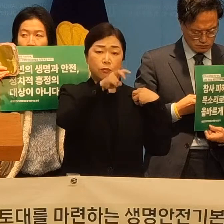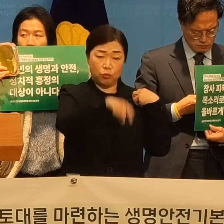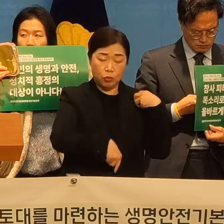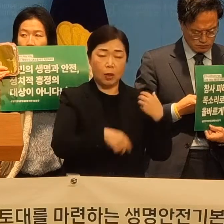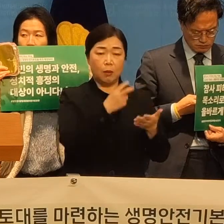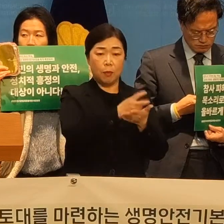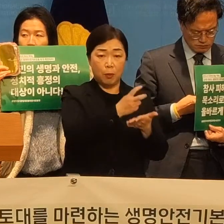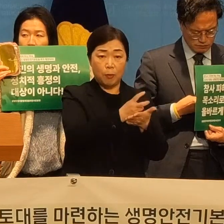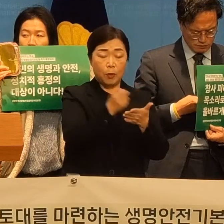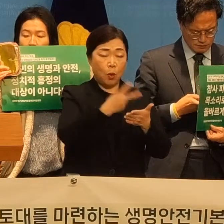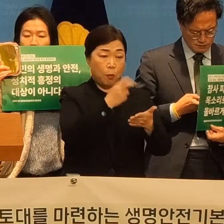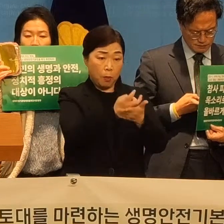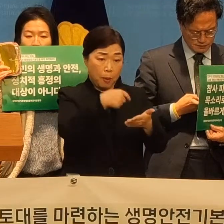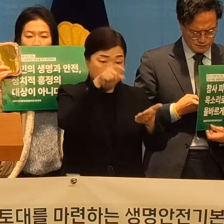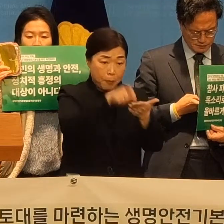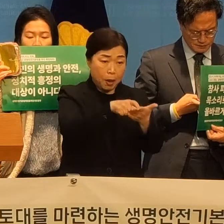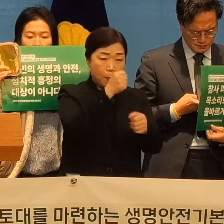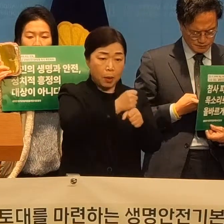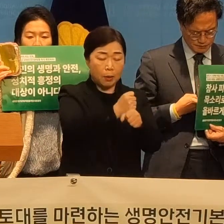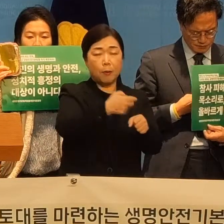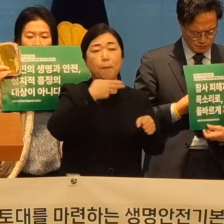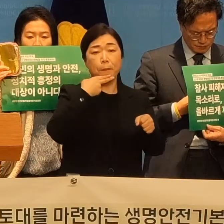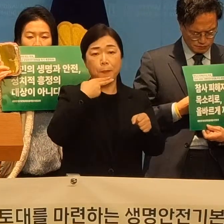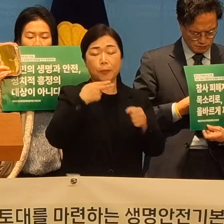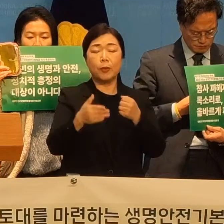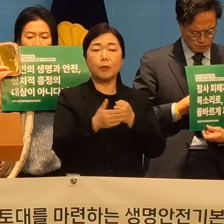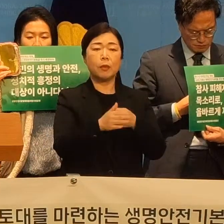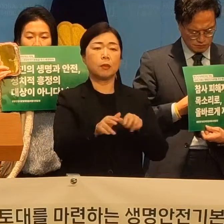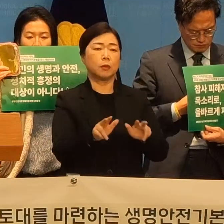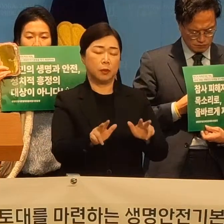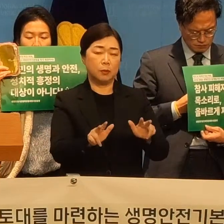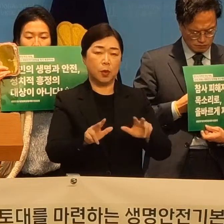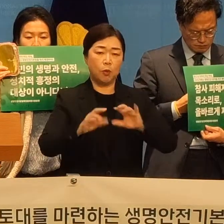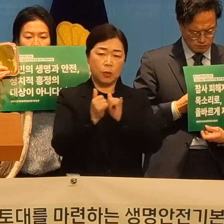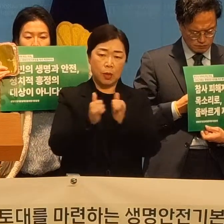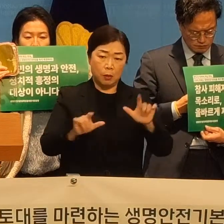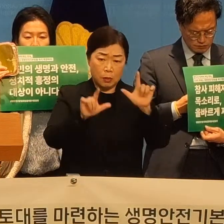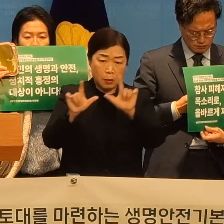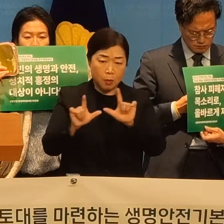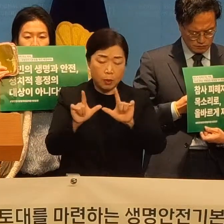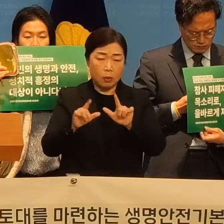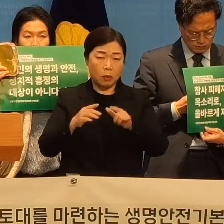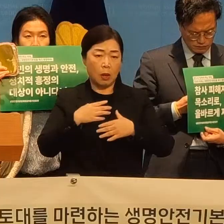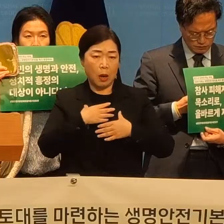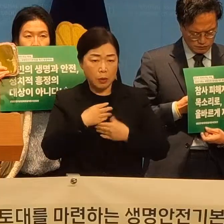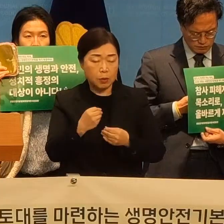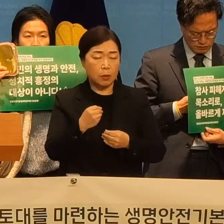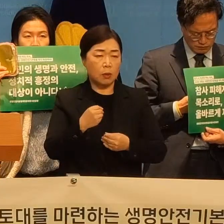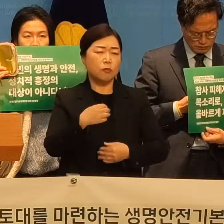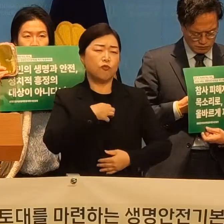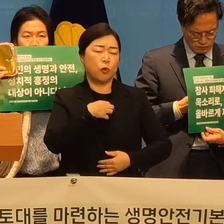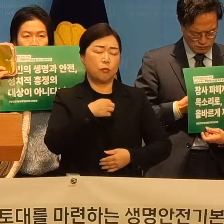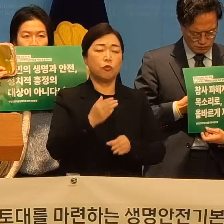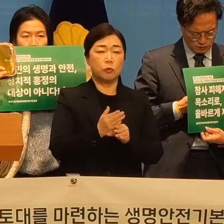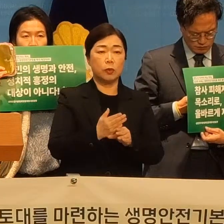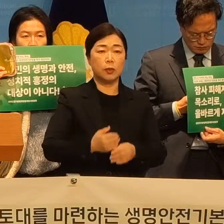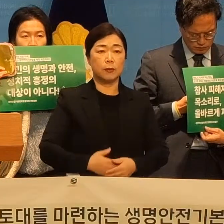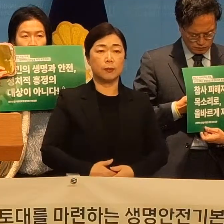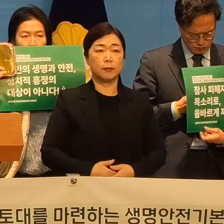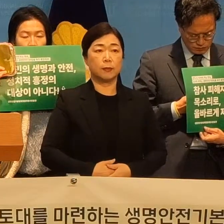헌법이나 법령에 명시되지 않은 현실 속에서 국민의 안전은 계속해서 위협받고 있습니다.